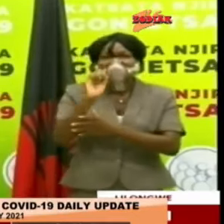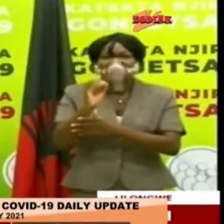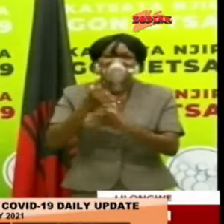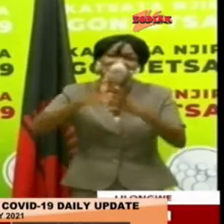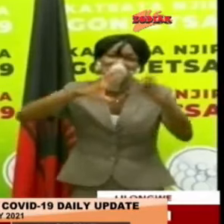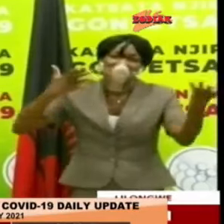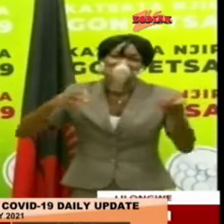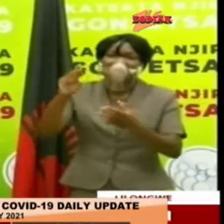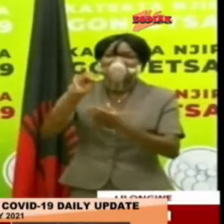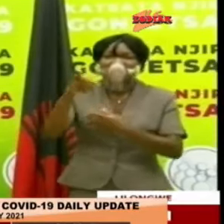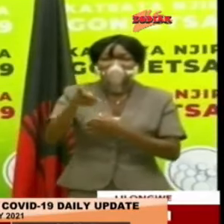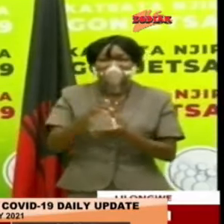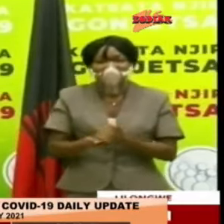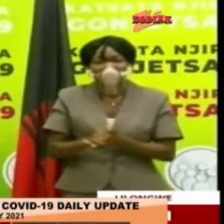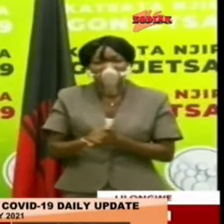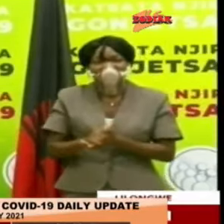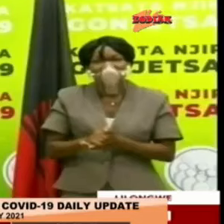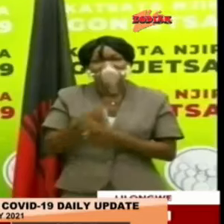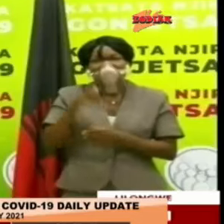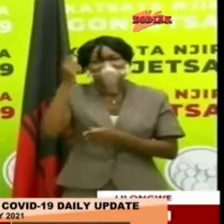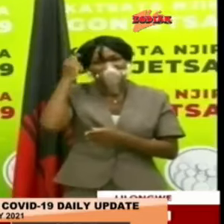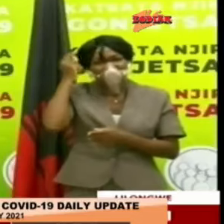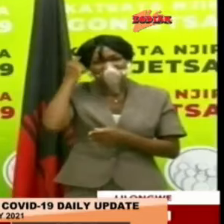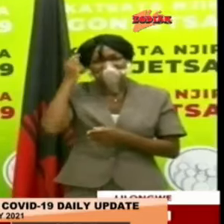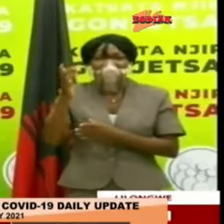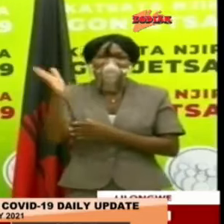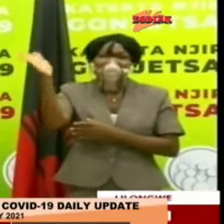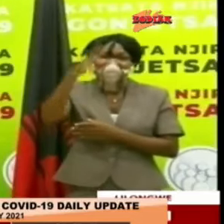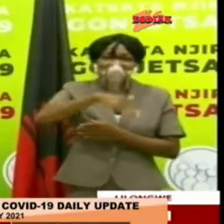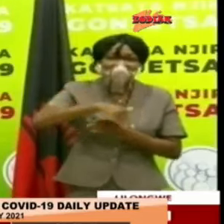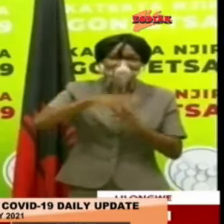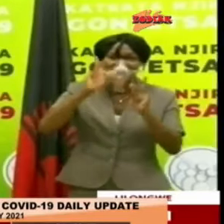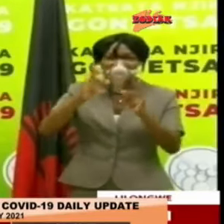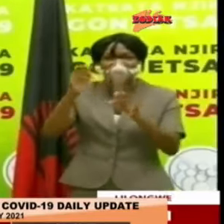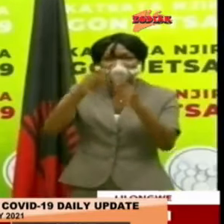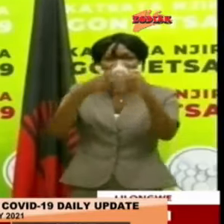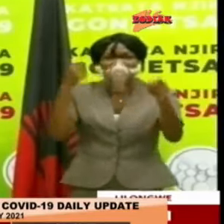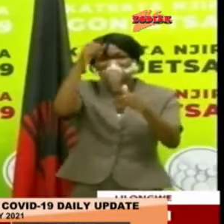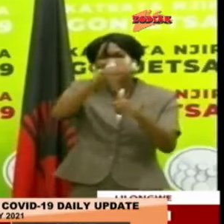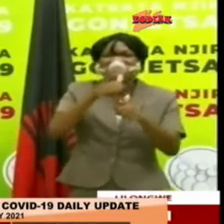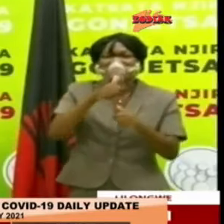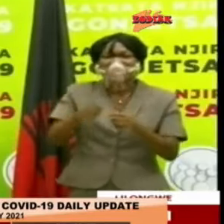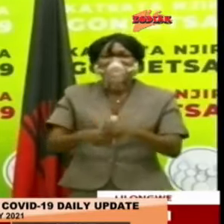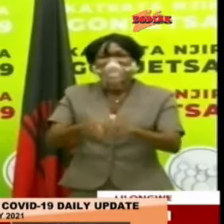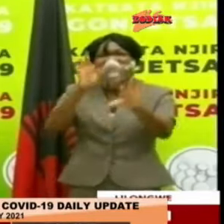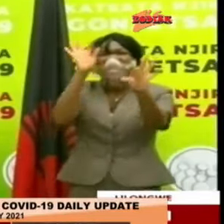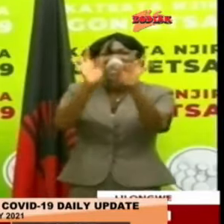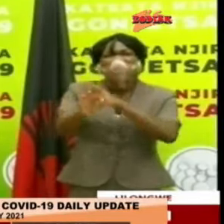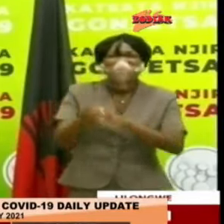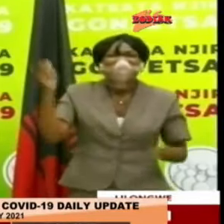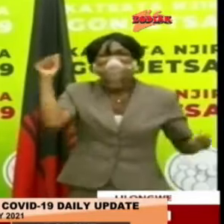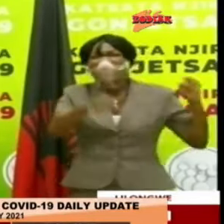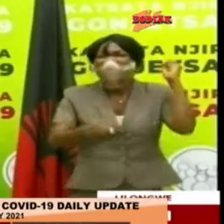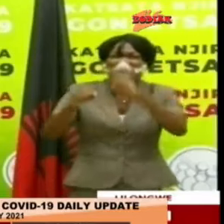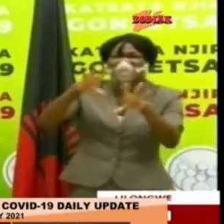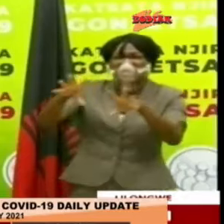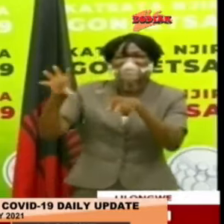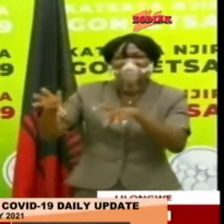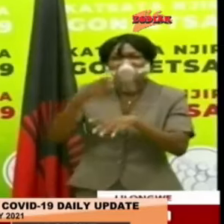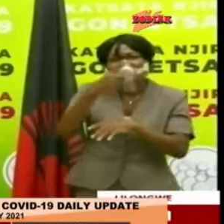panopa mudza kuti pajatabwa ma retainees adatiwonongera kuja kumapanga kumene kofunika kuti